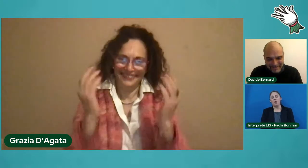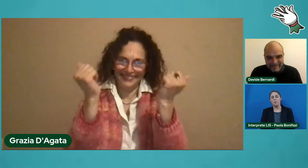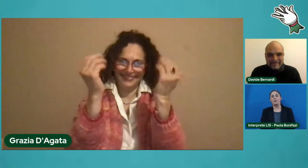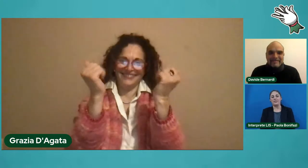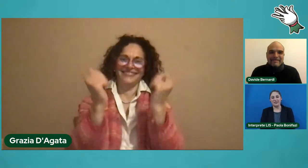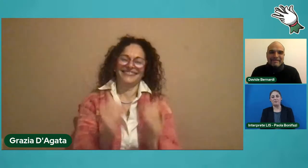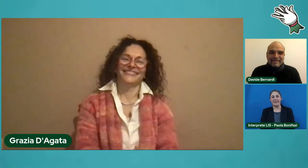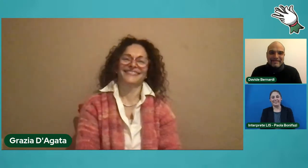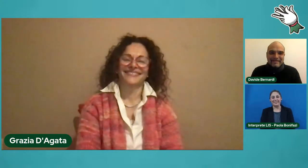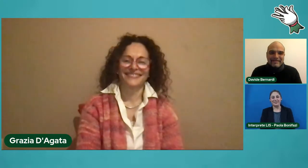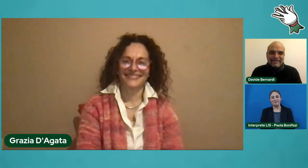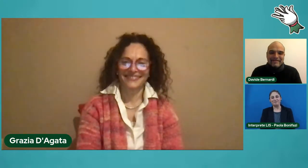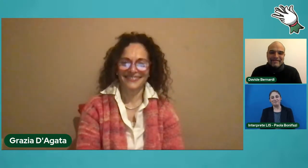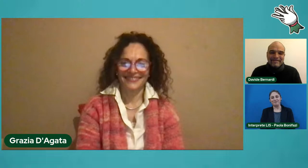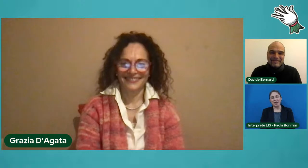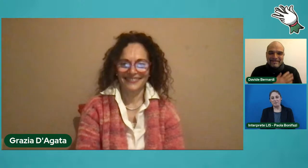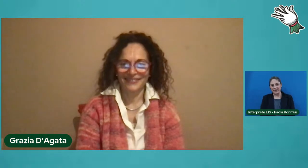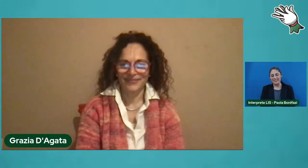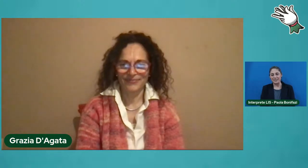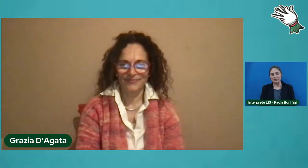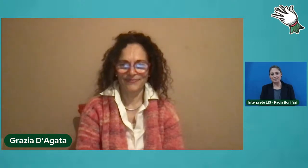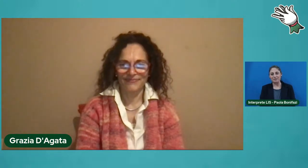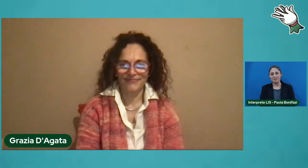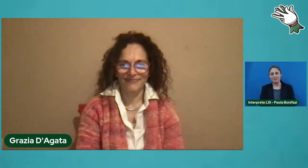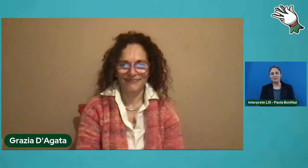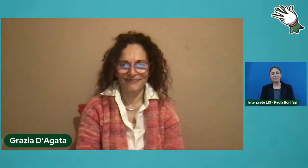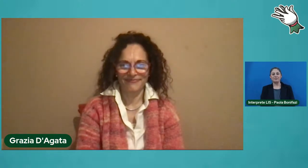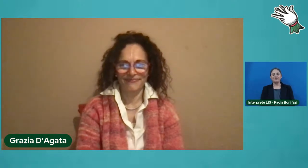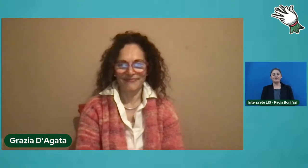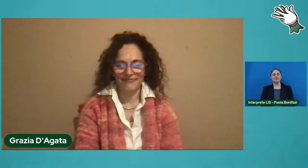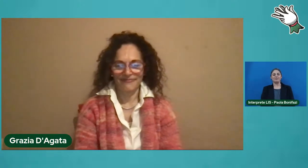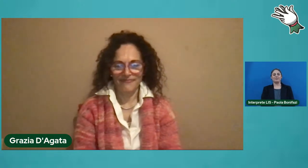buon proseguimento. A presto.